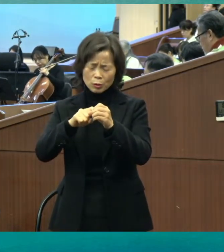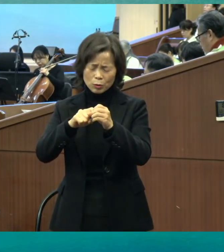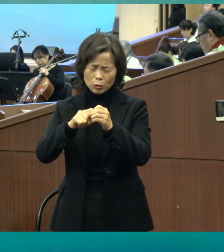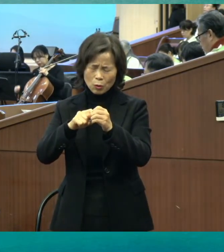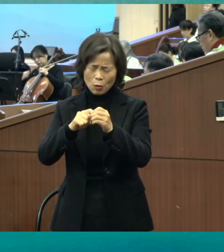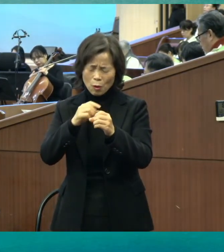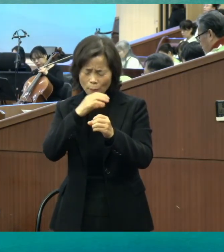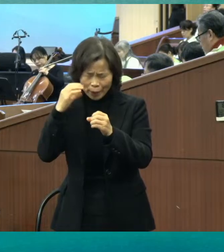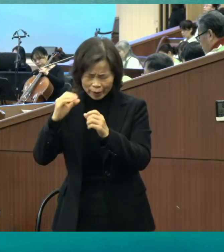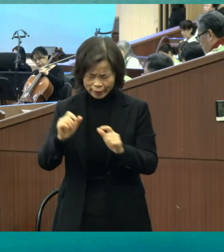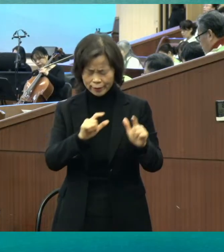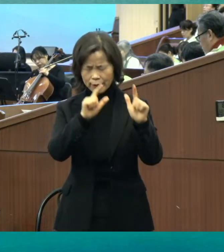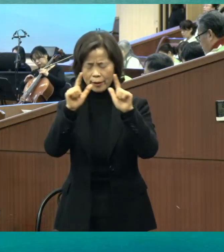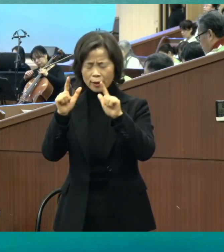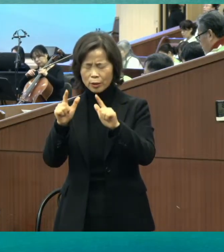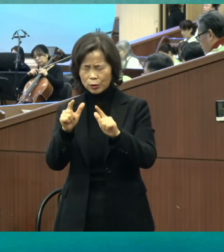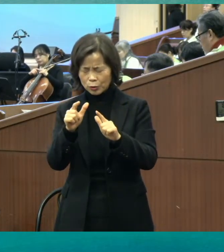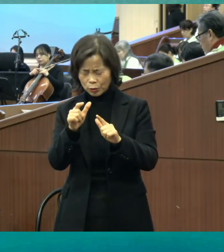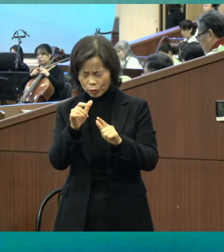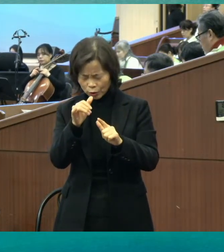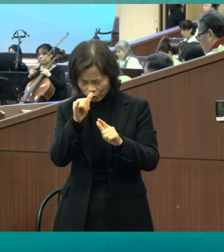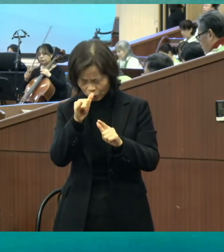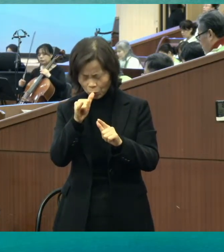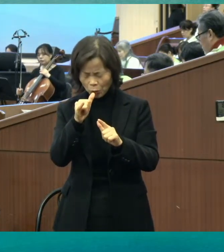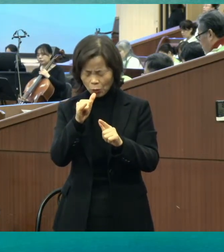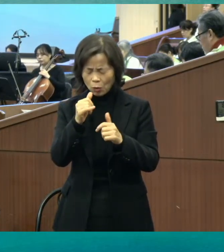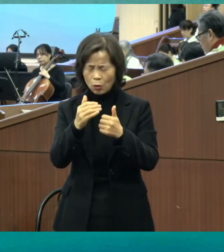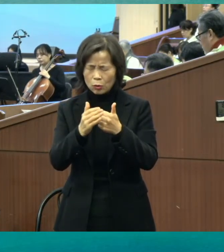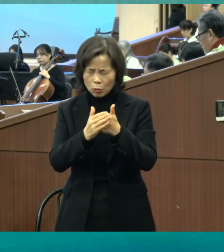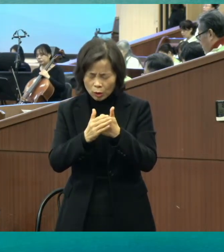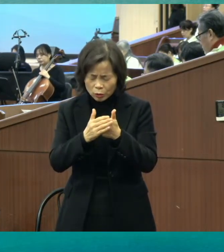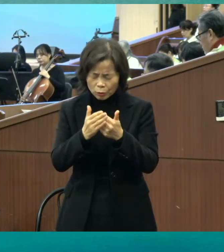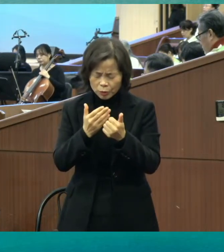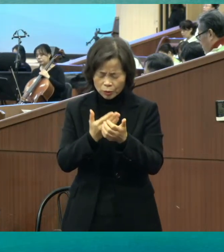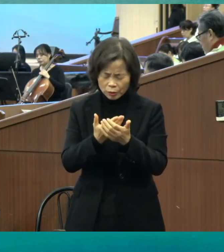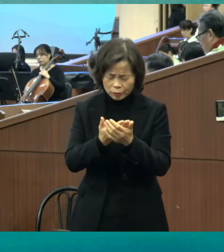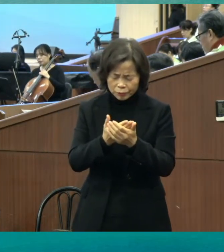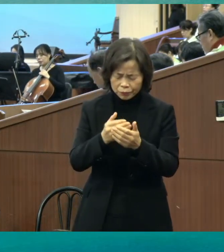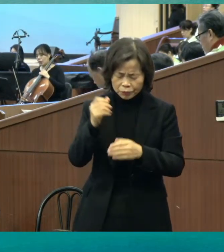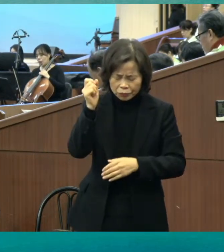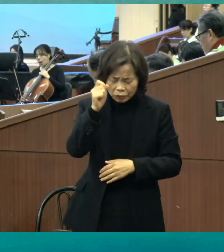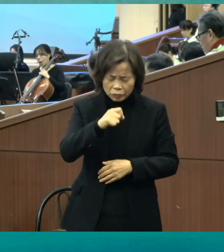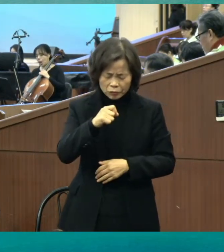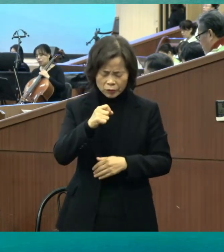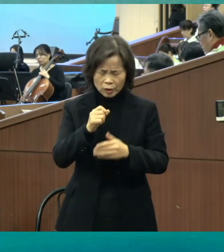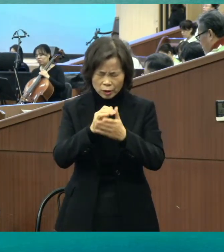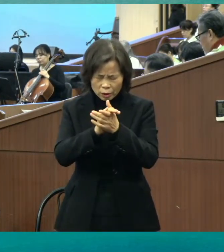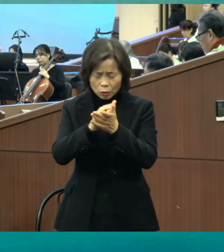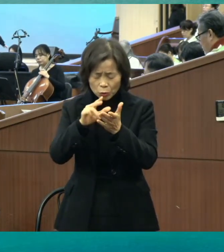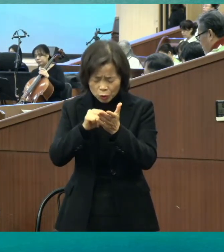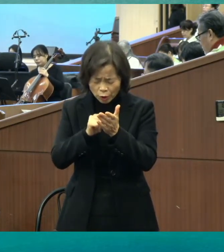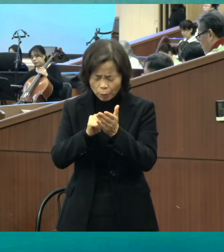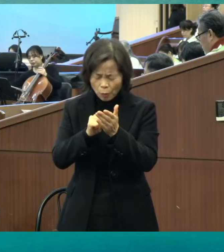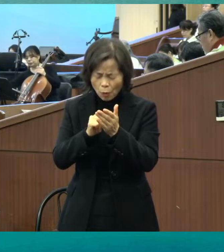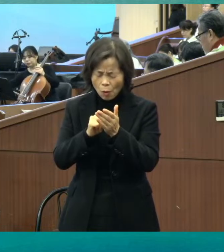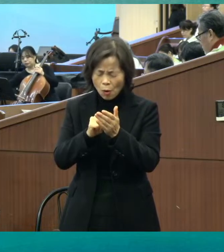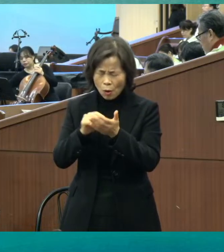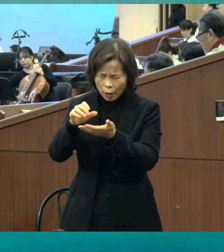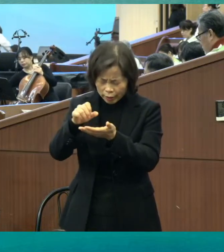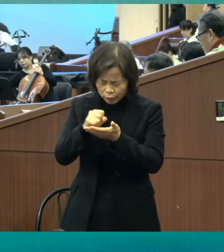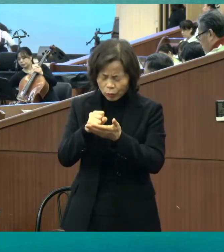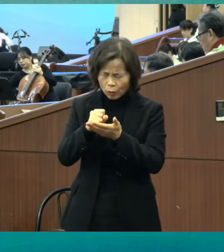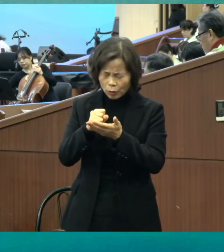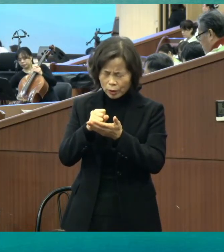올곧게 살아갈 수 있는 복된 생명들 되게 해 주시옵소서. 이 새벽에도 기도의 제목들을 많이 가지고